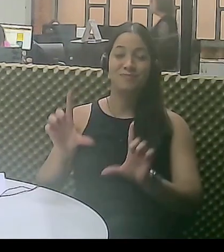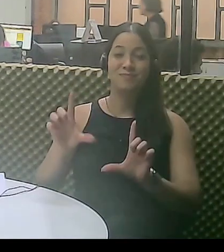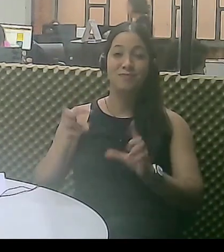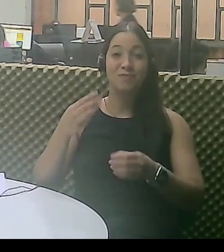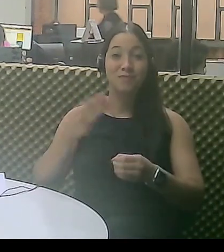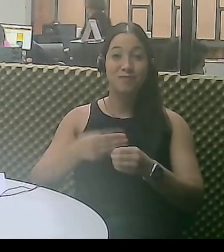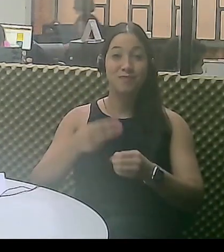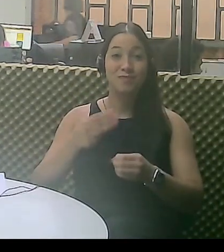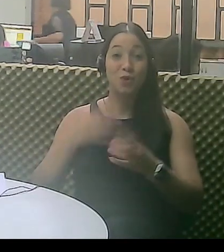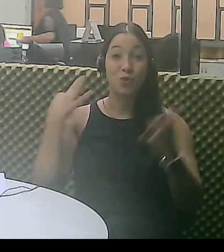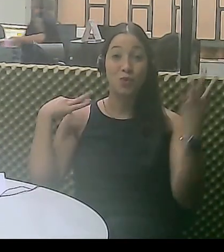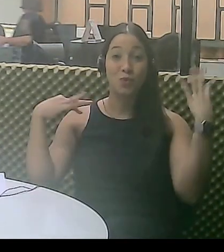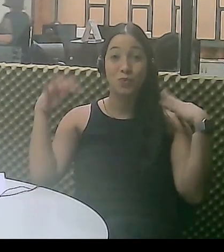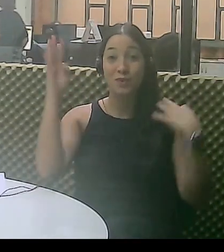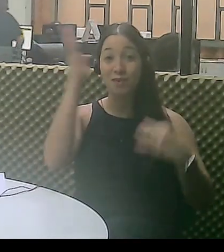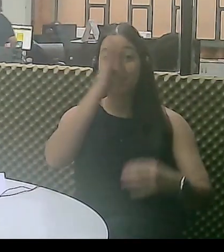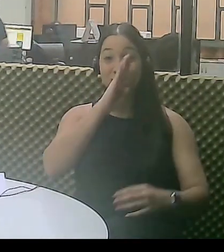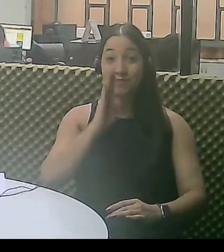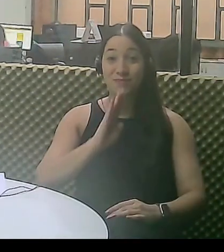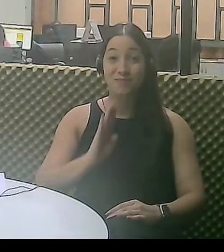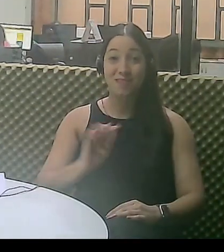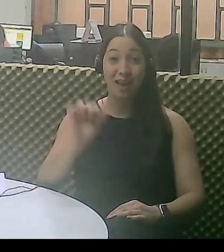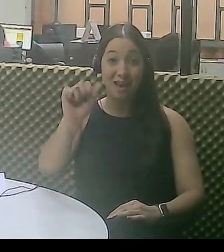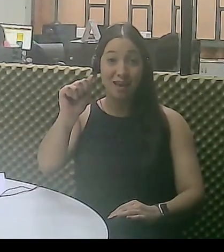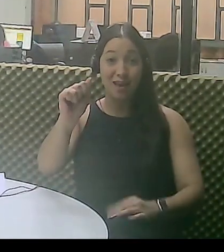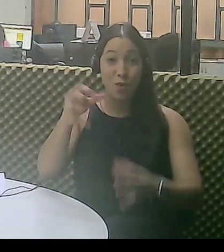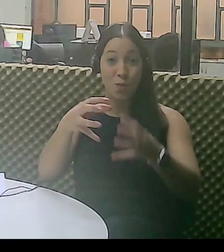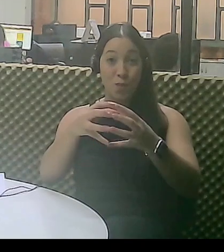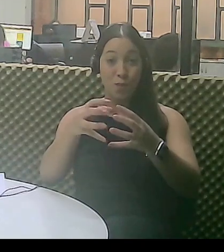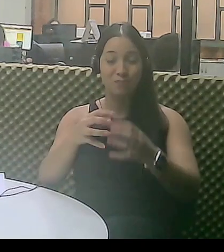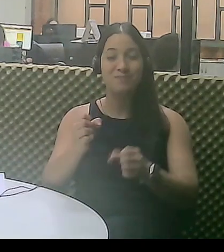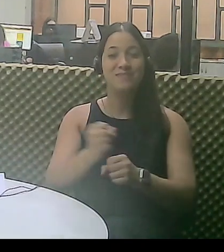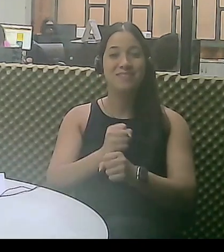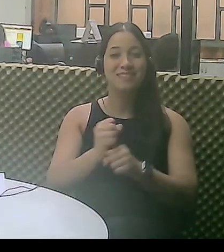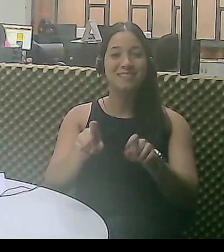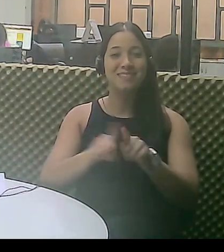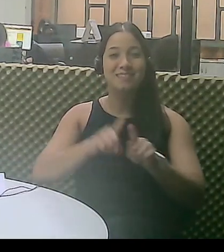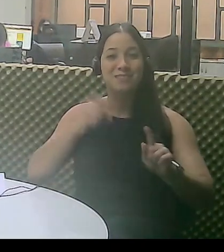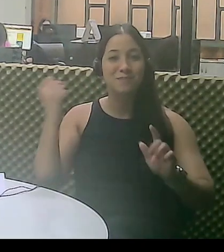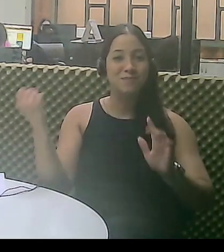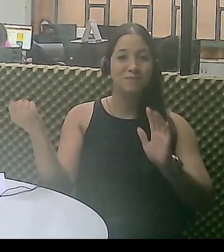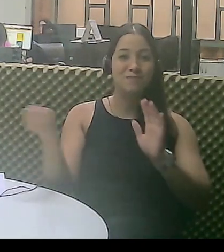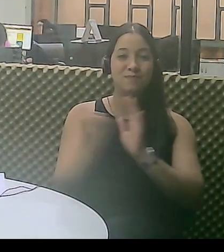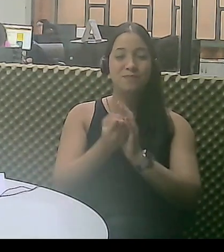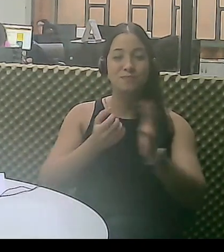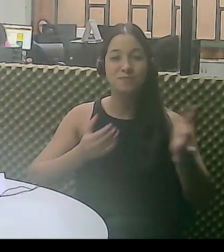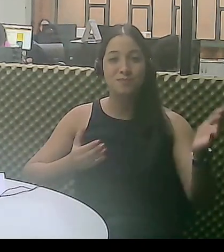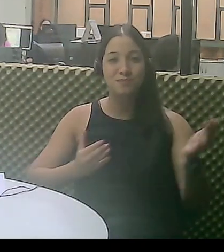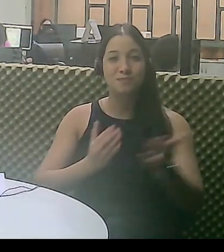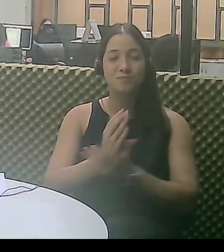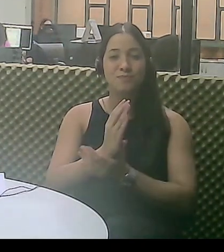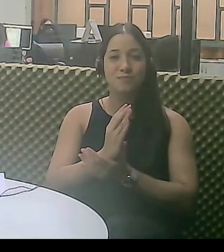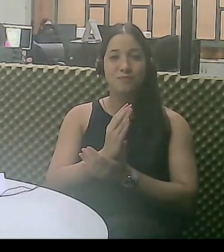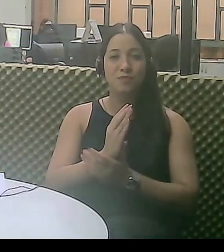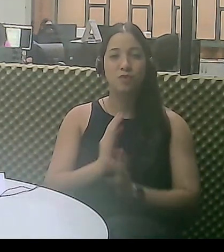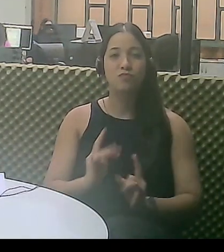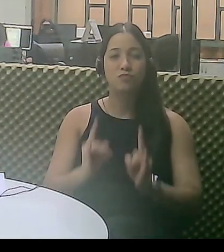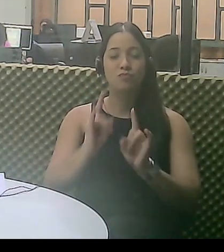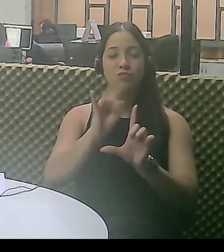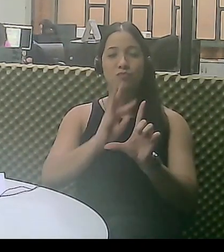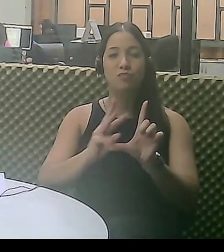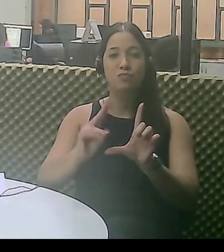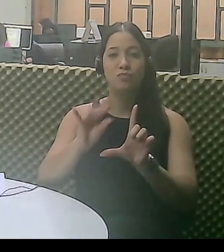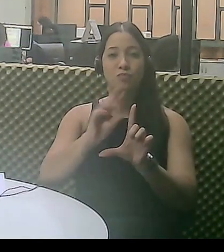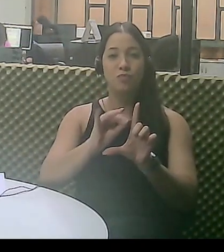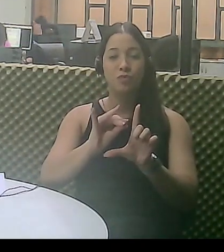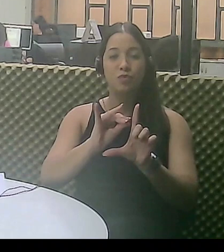no mapa do turismo brasileiro na categoria A. O ano ainda foi marcado pelo lançamento de totens e QR codes em